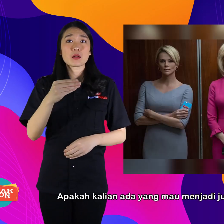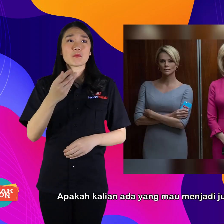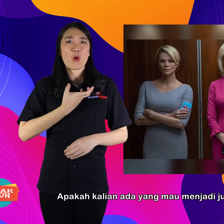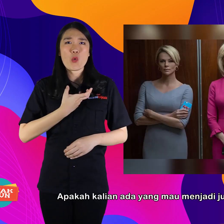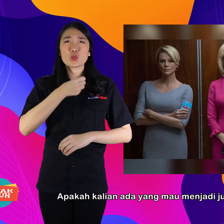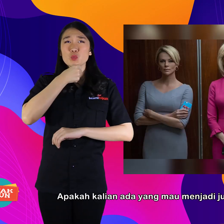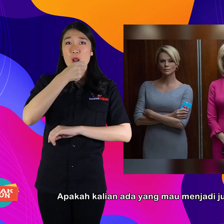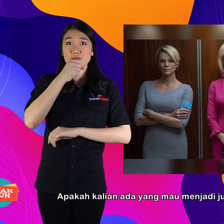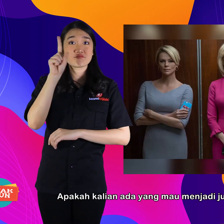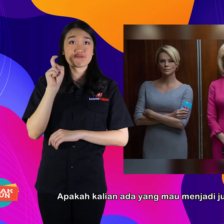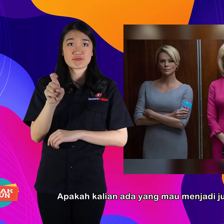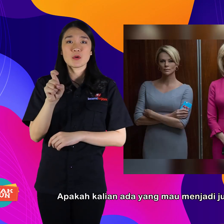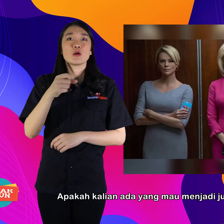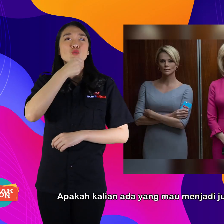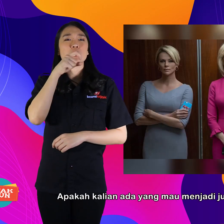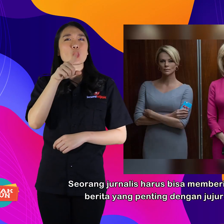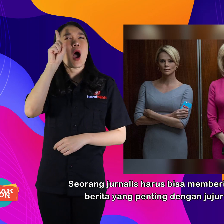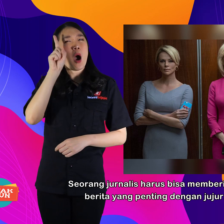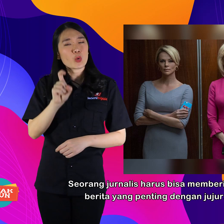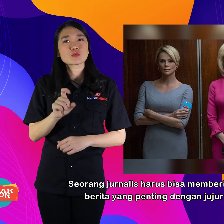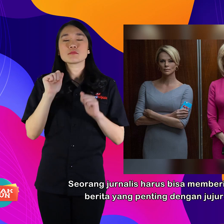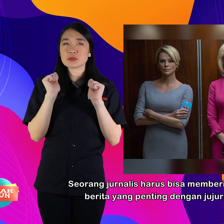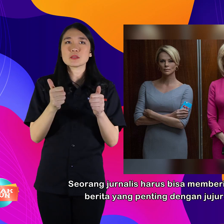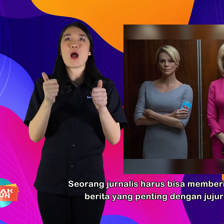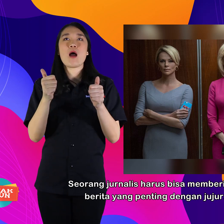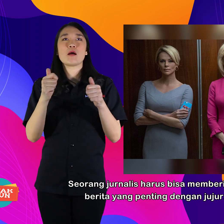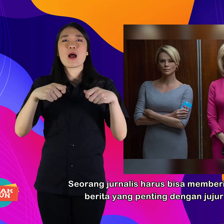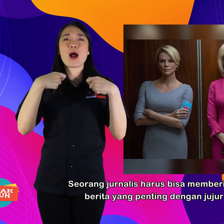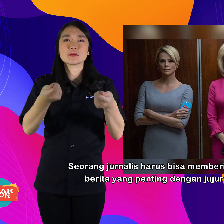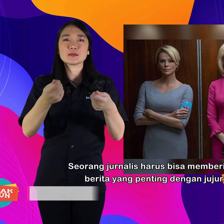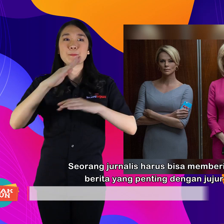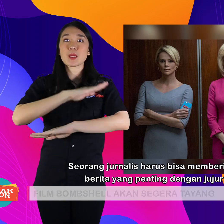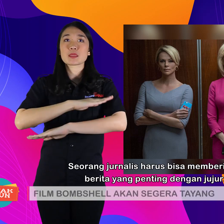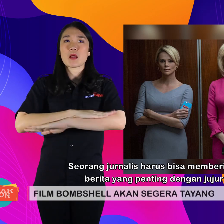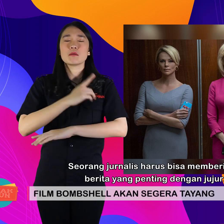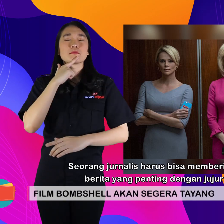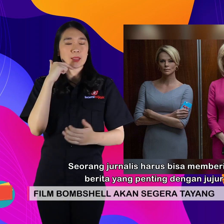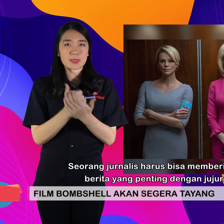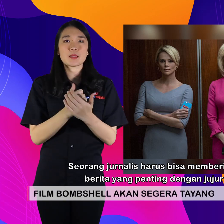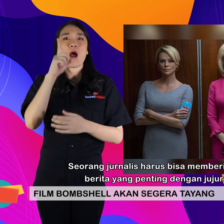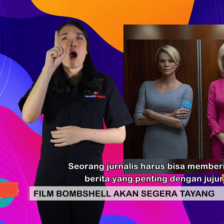Apakah kalian ada yang mau menjadi jurnalis? Seorang jurnalis harus bisa memberitakan berita yang penting dengan jujur.